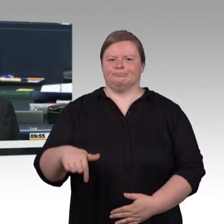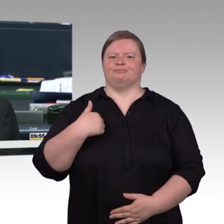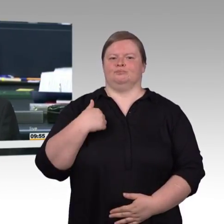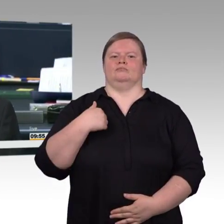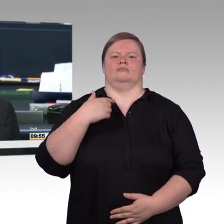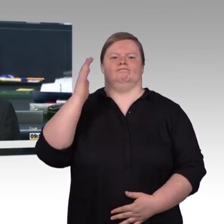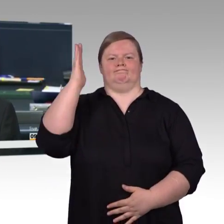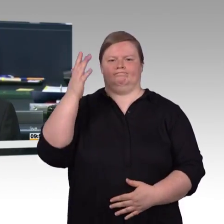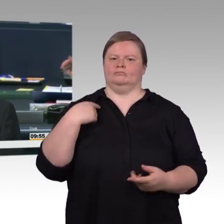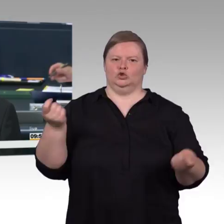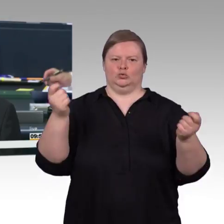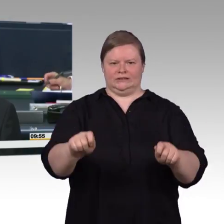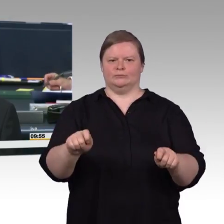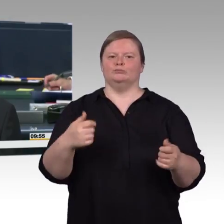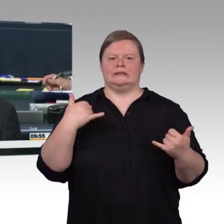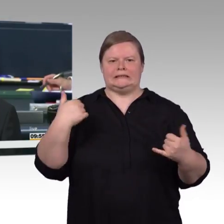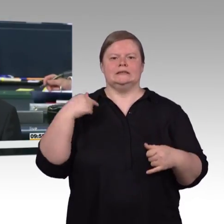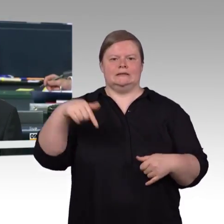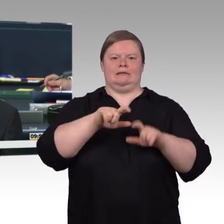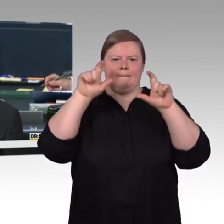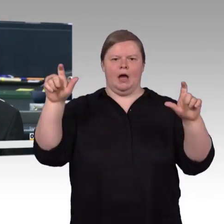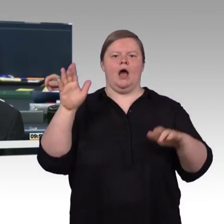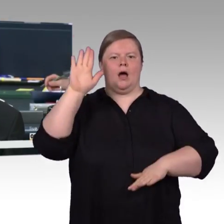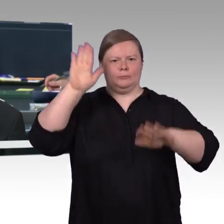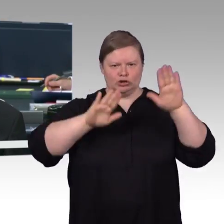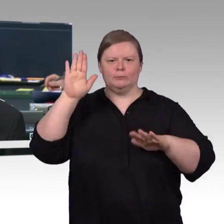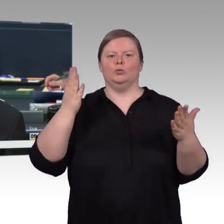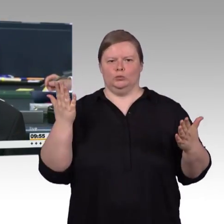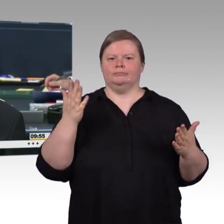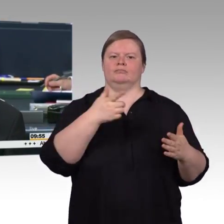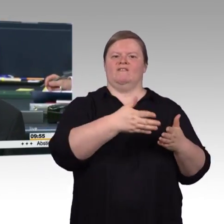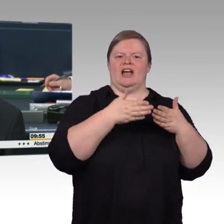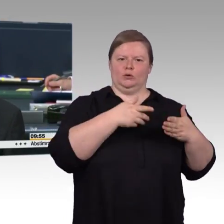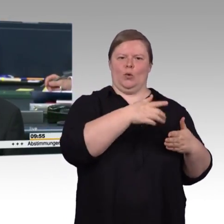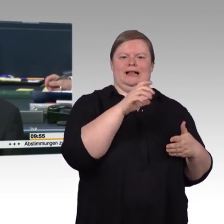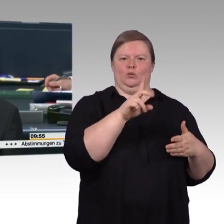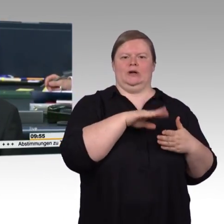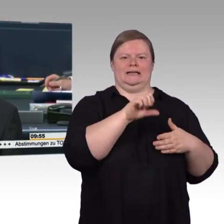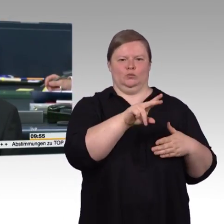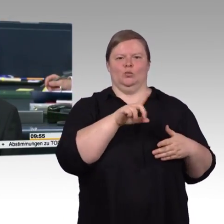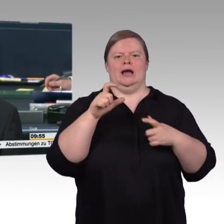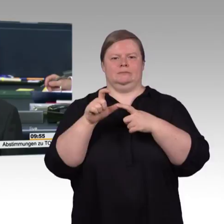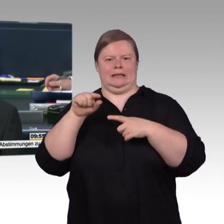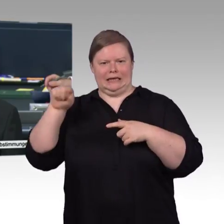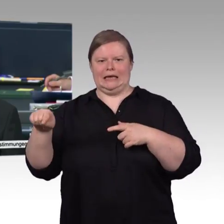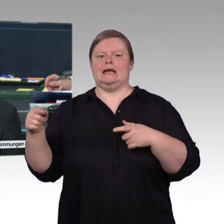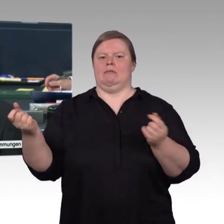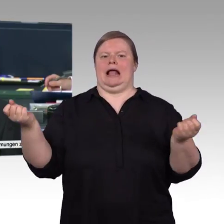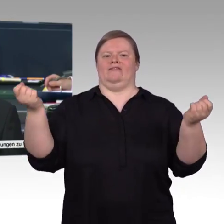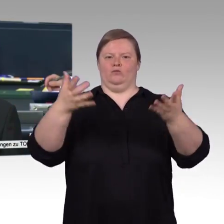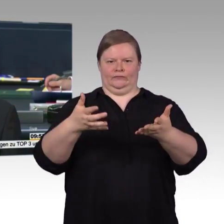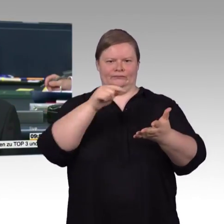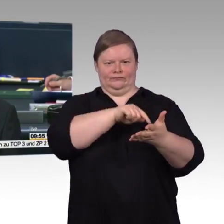Der Ausschuss für Recht und Verbraucherschutz empfiehlt unter Buchstabe A seiner Beschlussempfehlung auf Drucksache